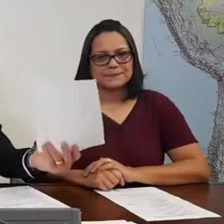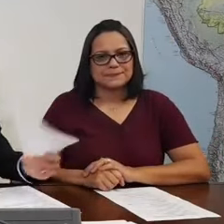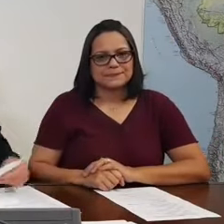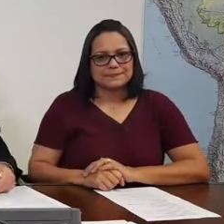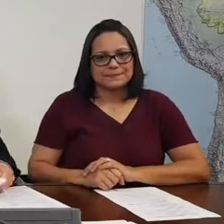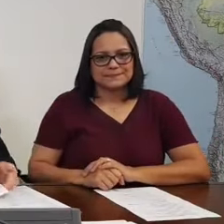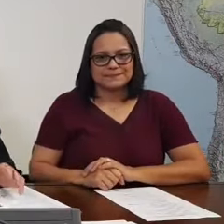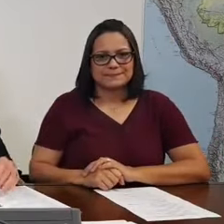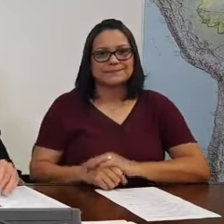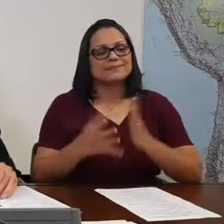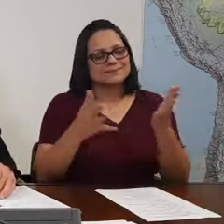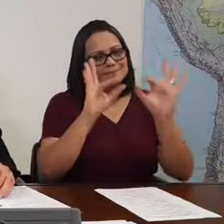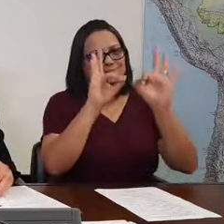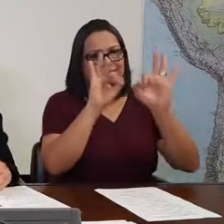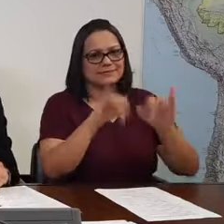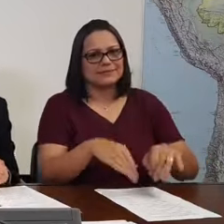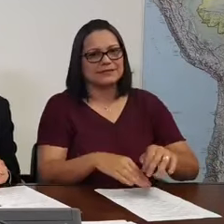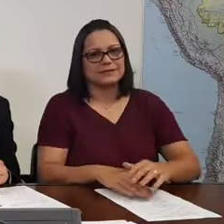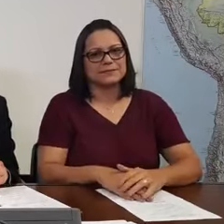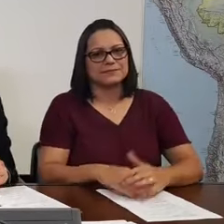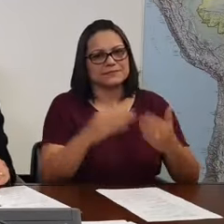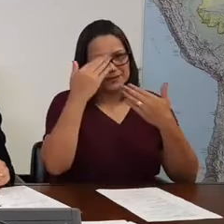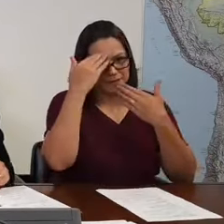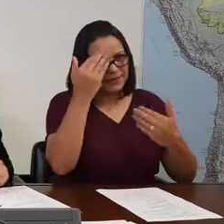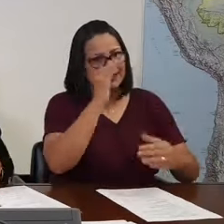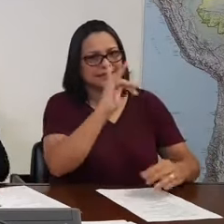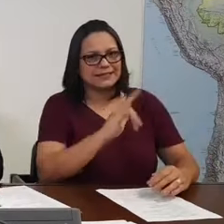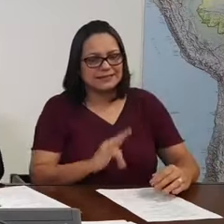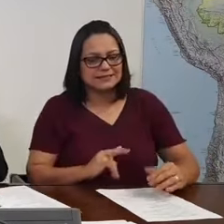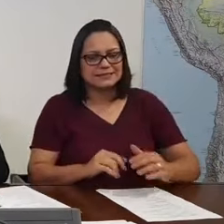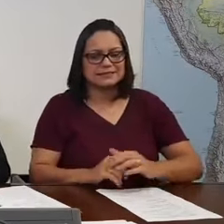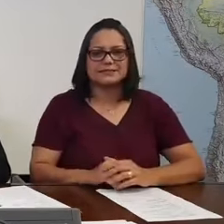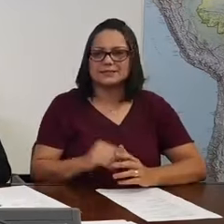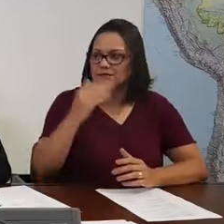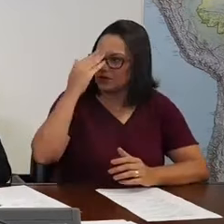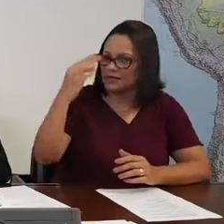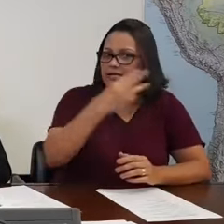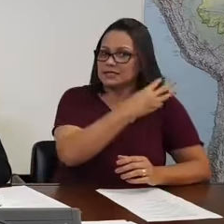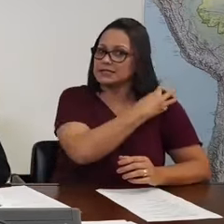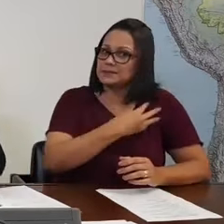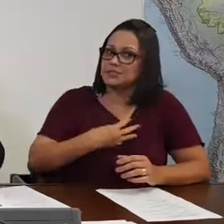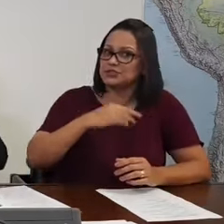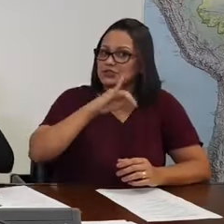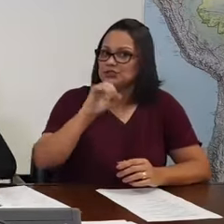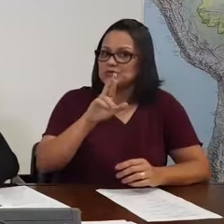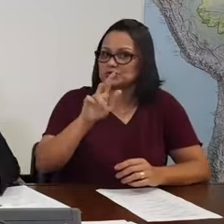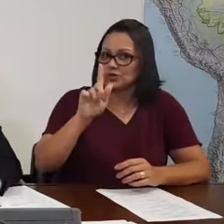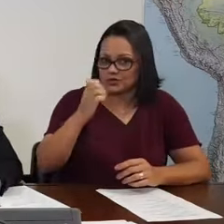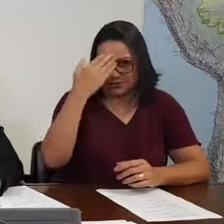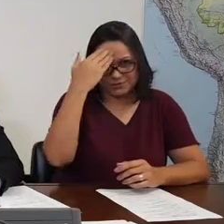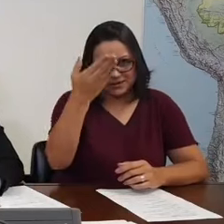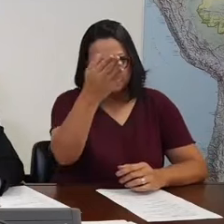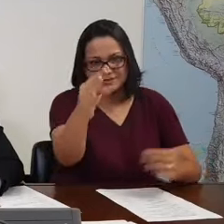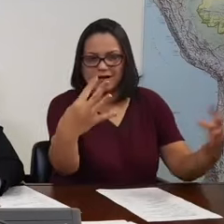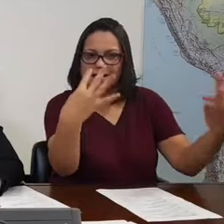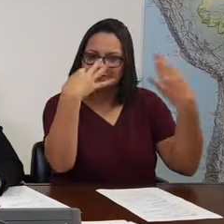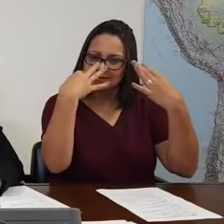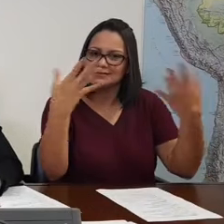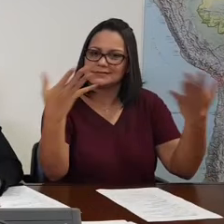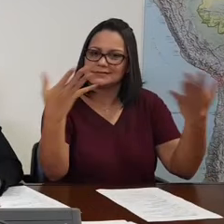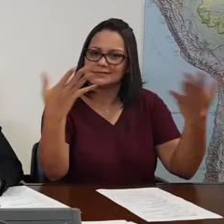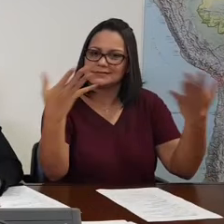pessoal, encerrando. Obrigado, Elisângela. Obrigado, ministro Jorge. Obrigado a você por ter acompanhado